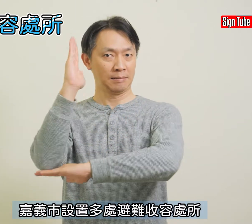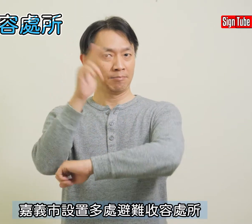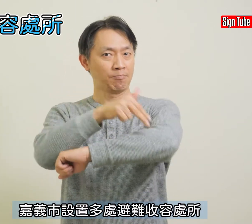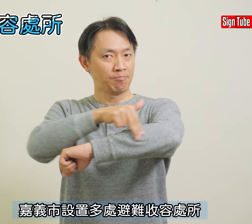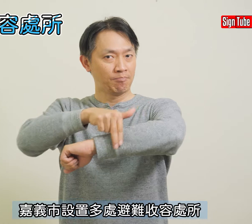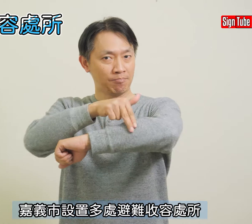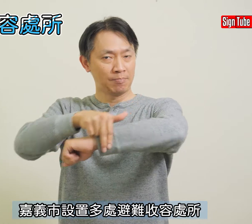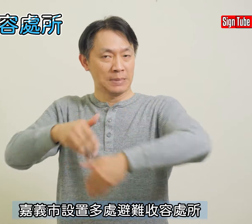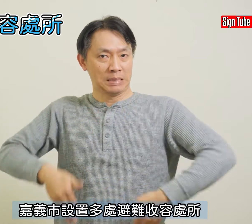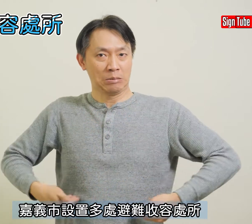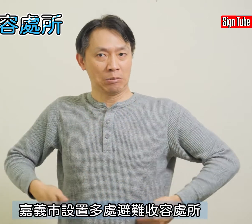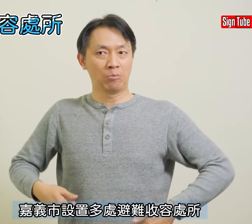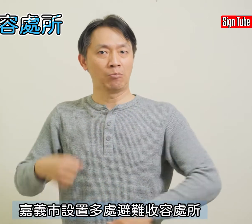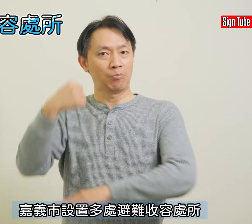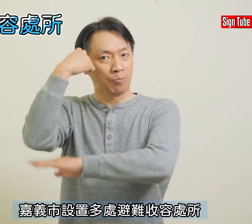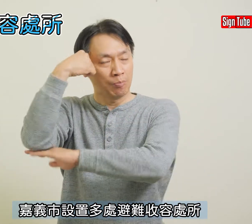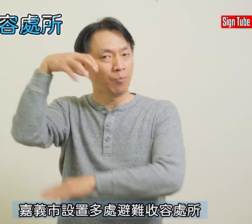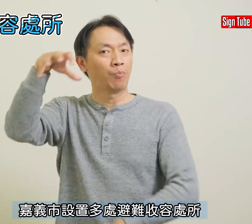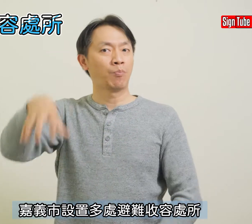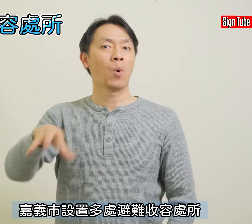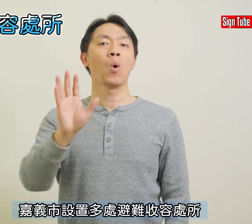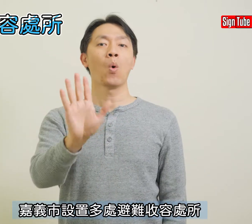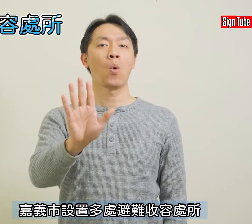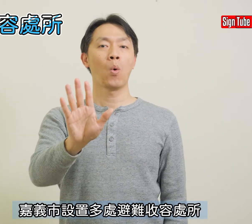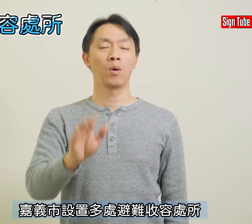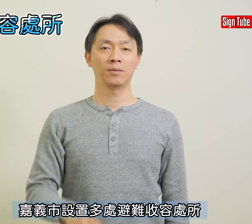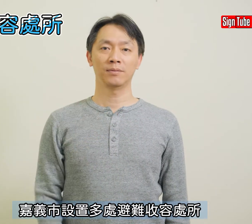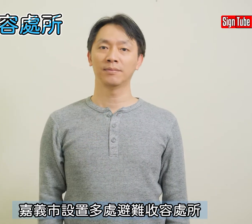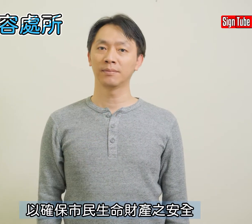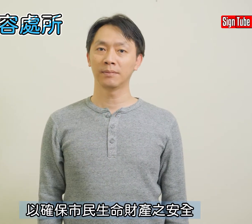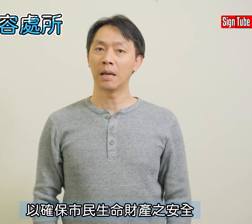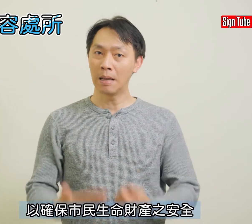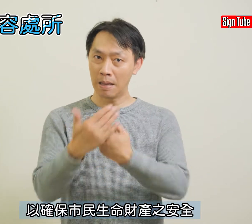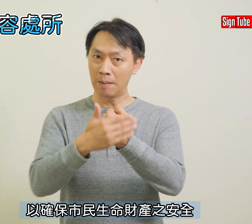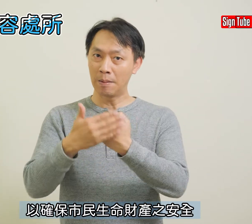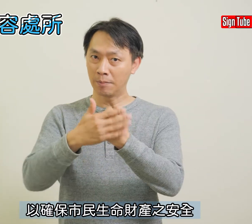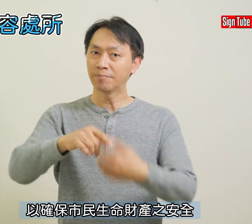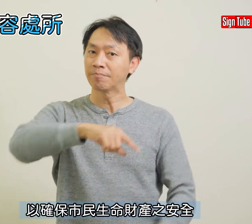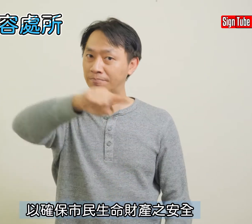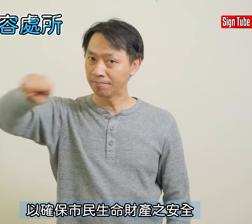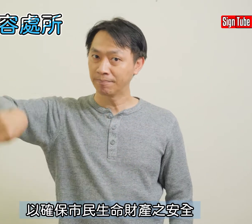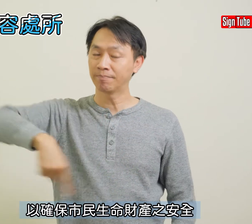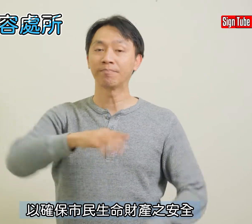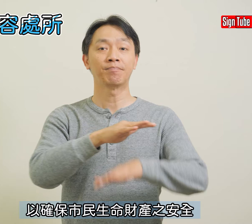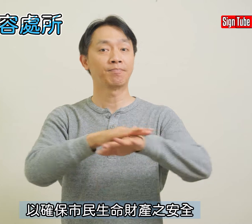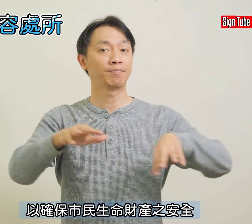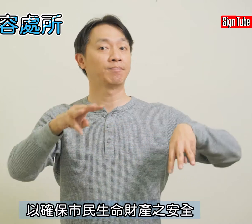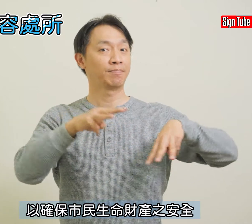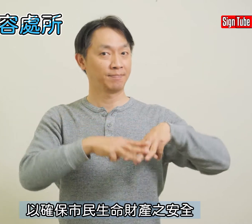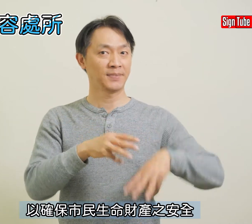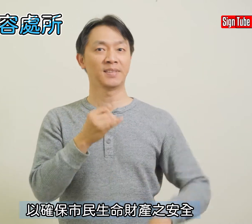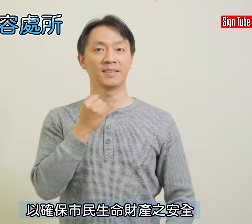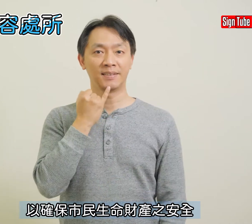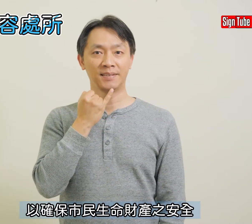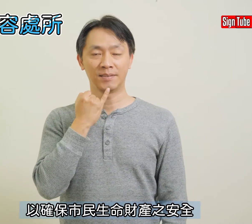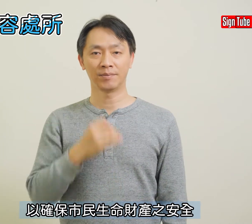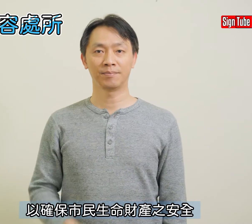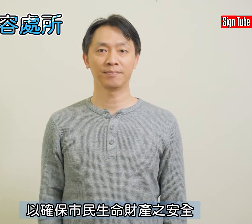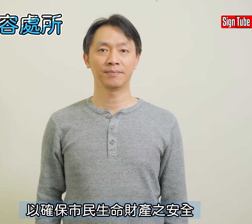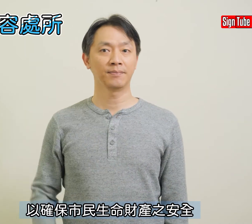嘉义市设置多处避难收容处所，以确保市民生命财产之安全。